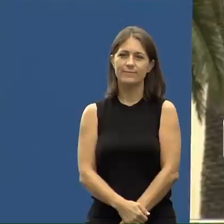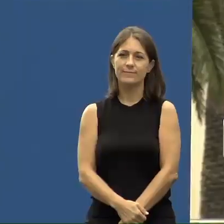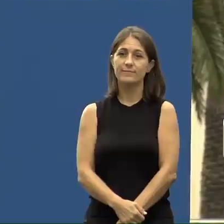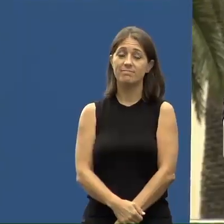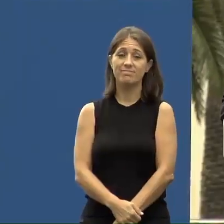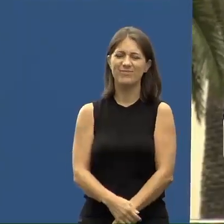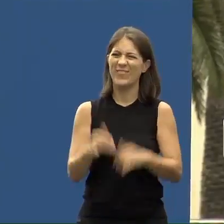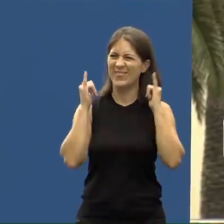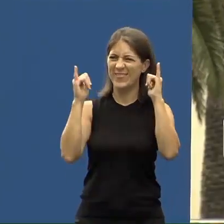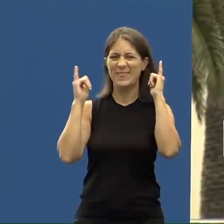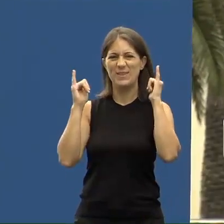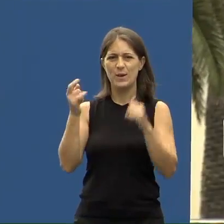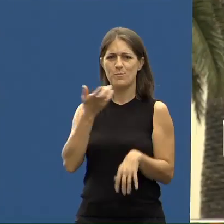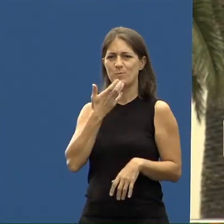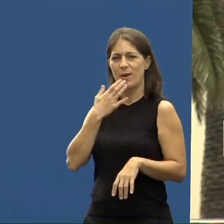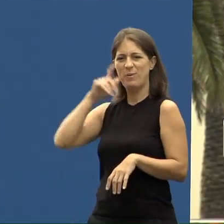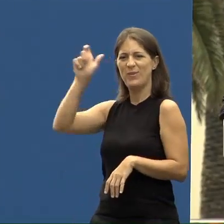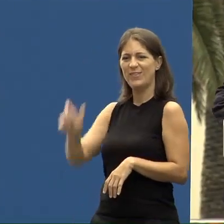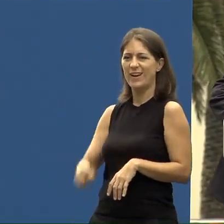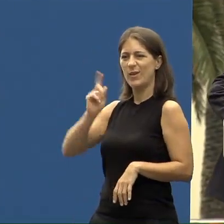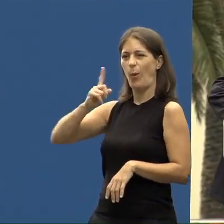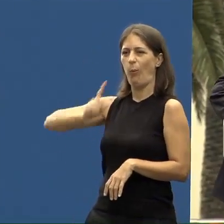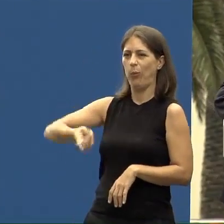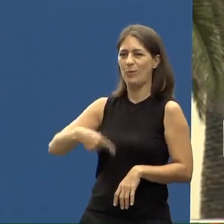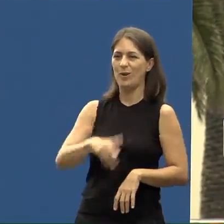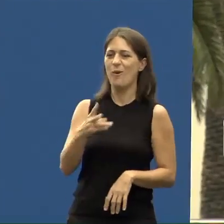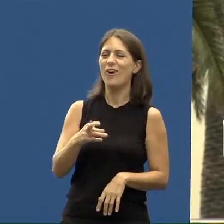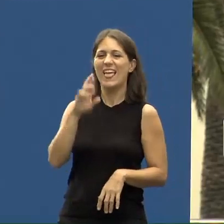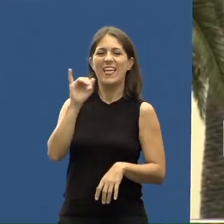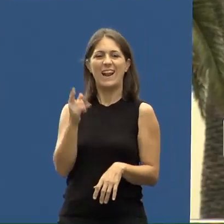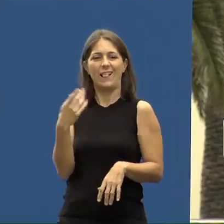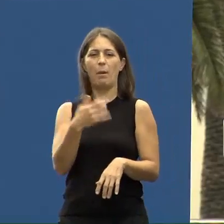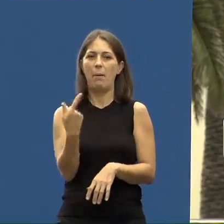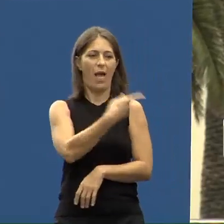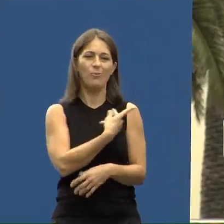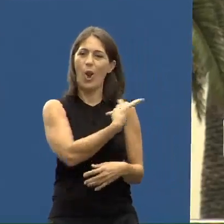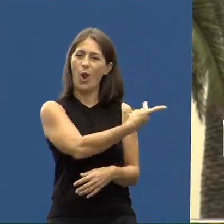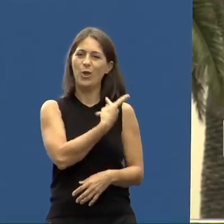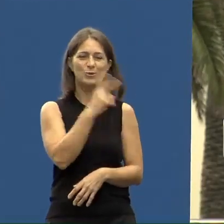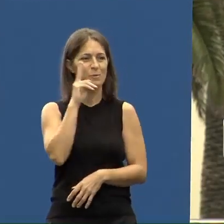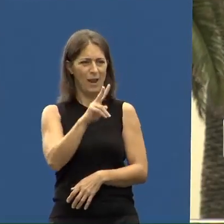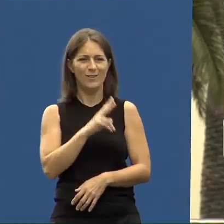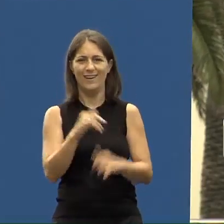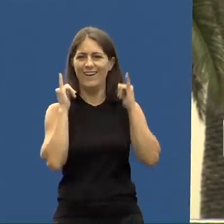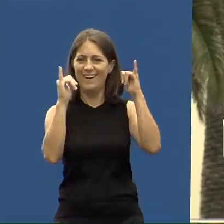Sería divertido ver a Atila Núñez Feijóo subindo con Rita Barberá hoxe nun escenario. Sería